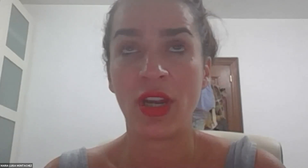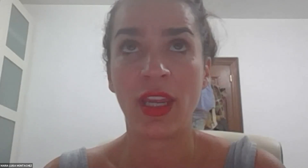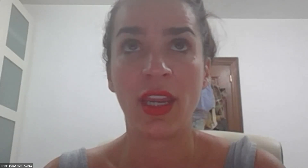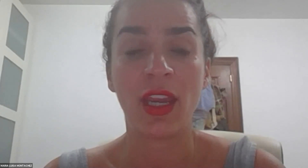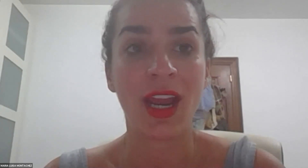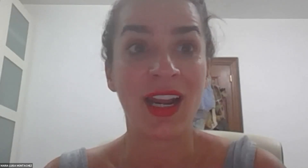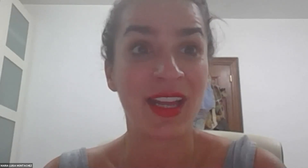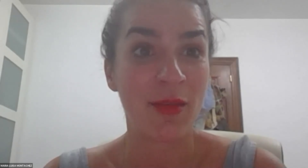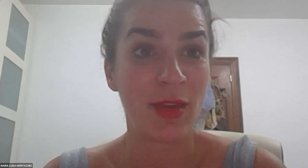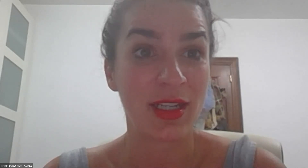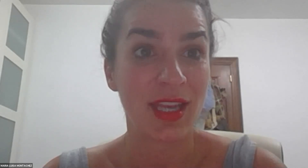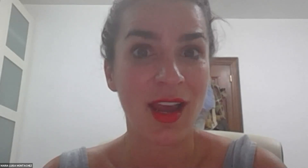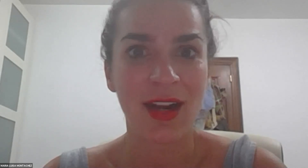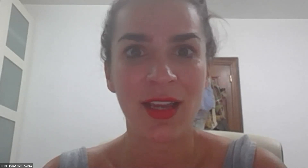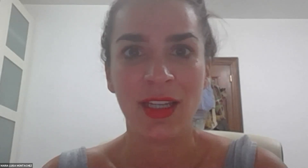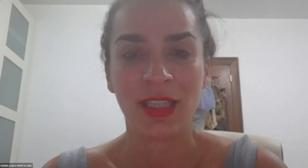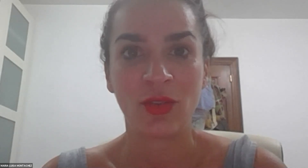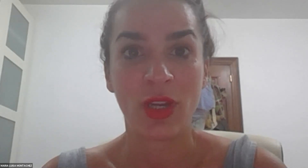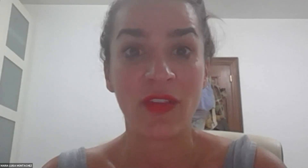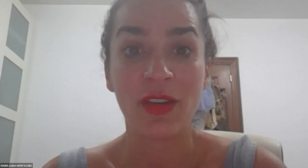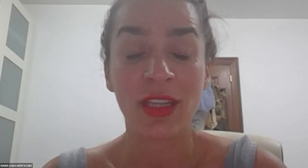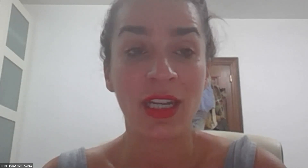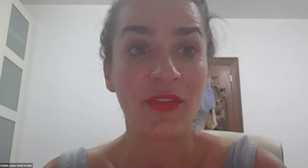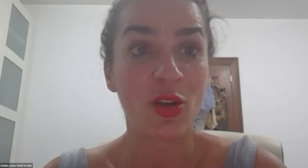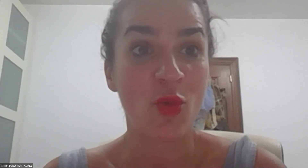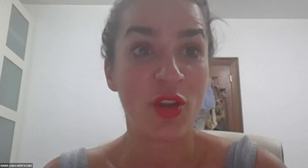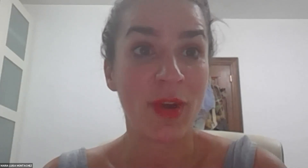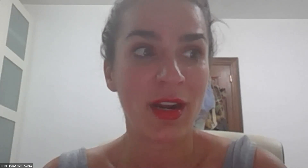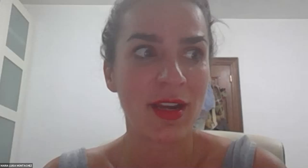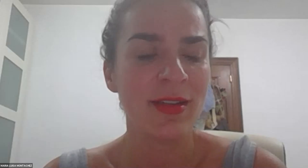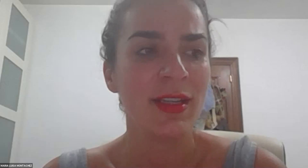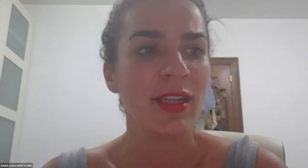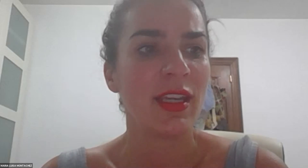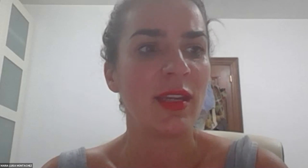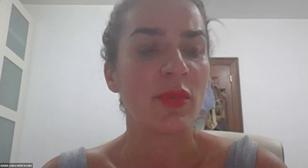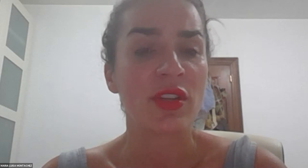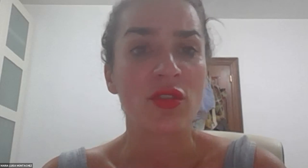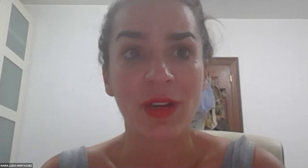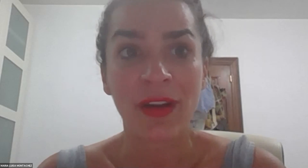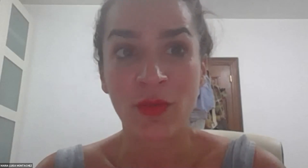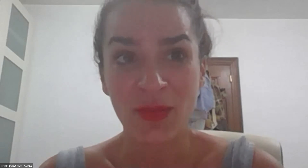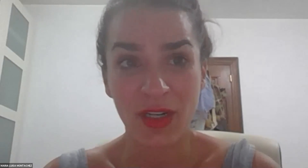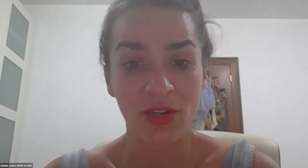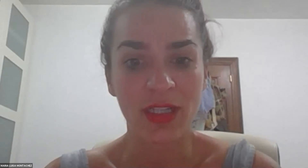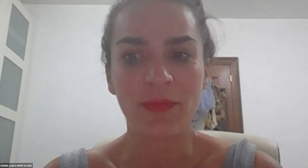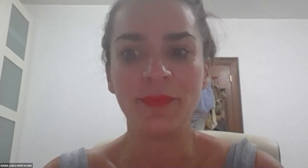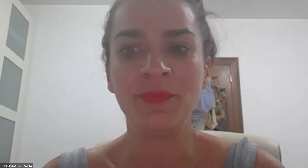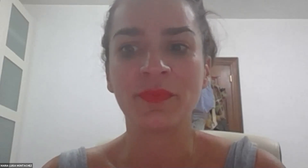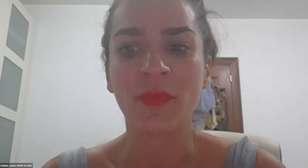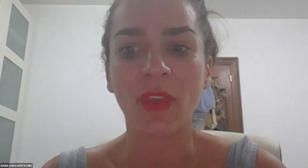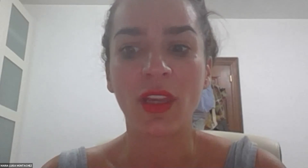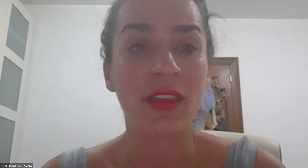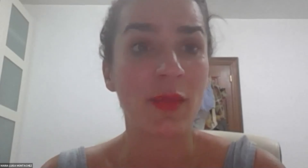logístico, al área de bienestar, tanto a Jennifer como a Yomara, porque son, la verdad, unas personas